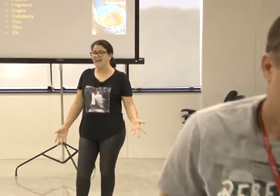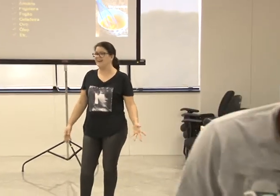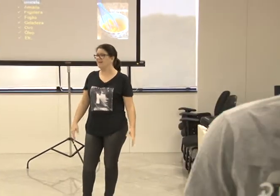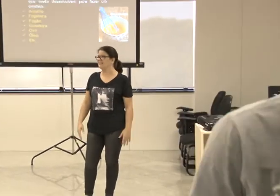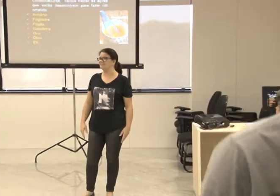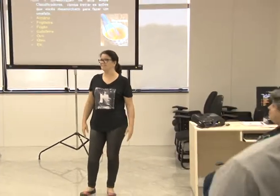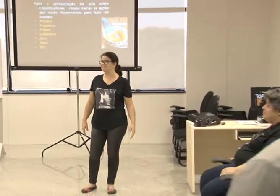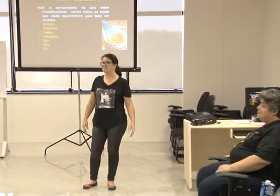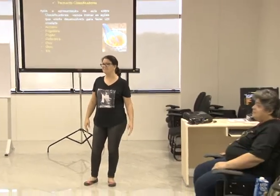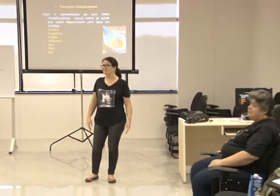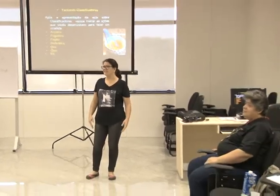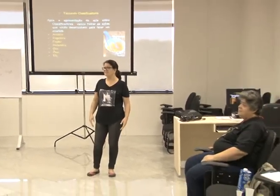manteiga.